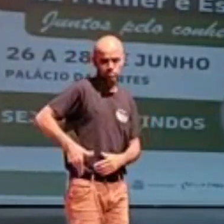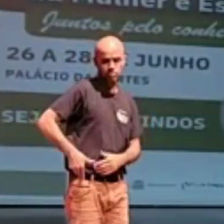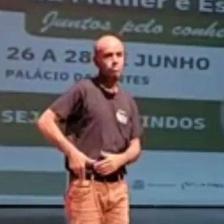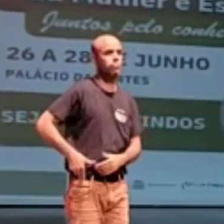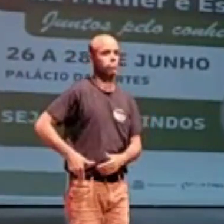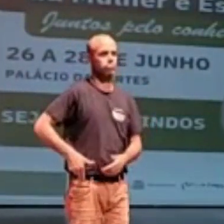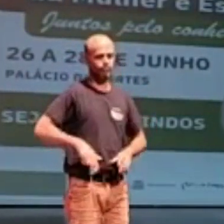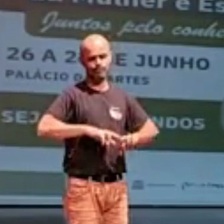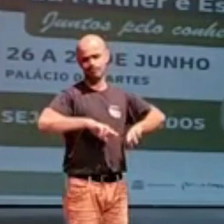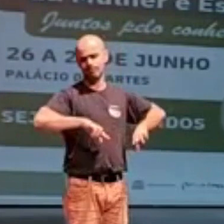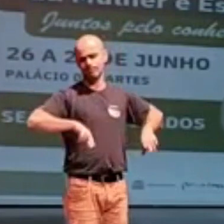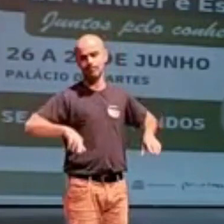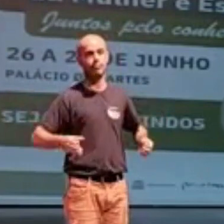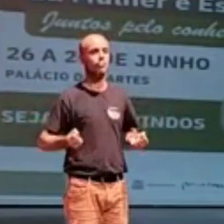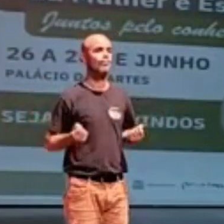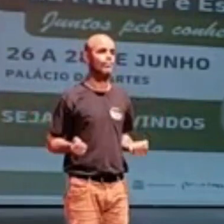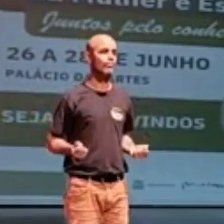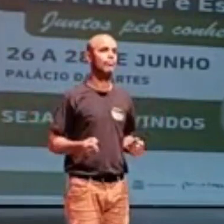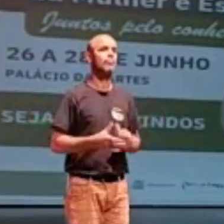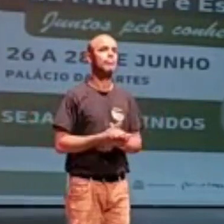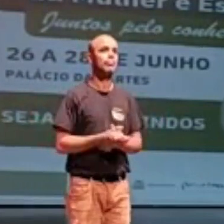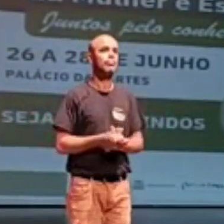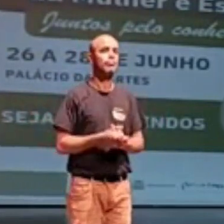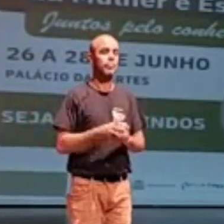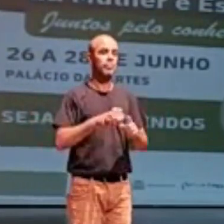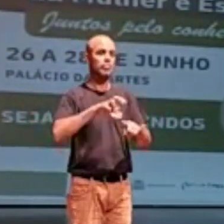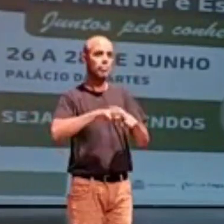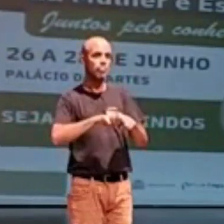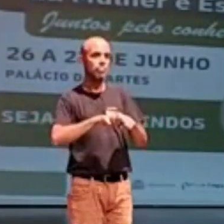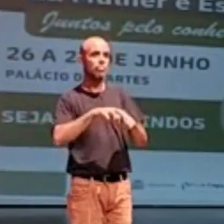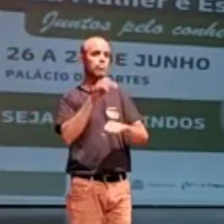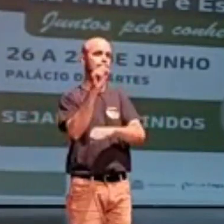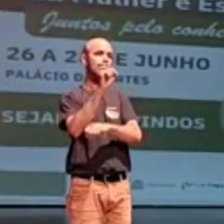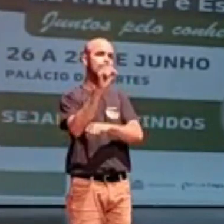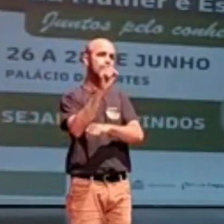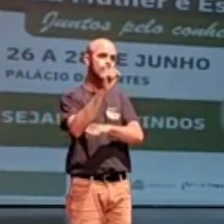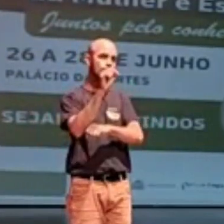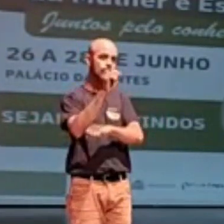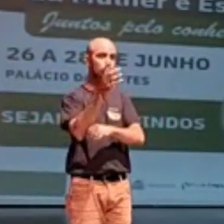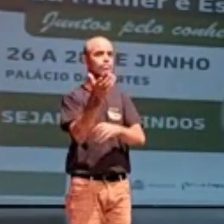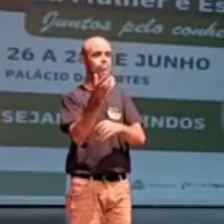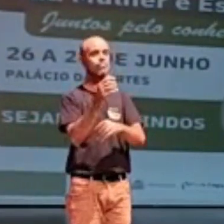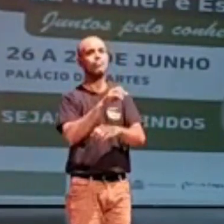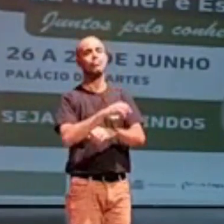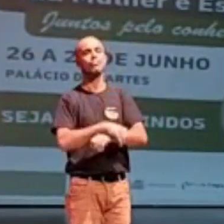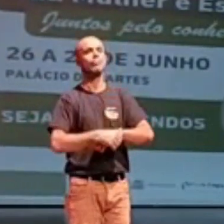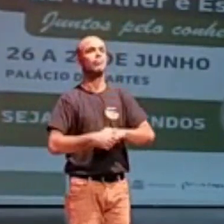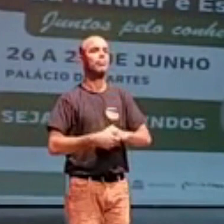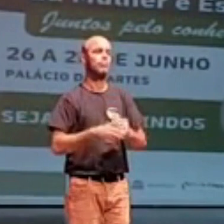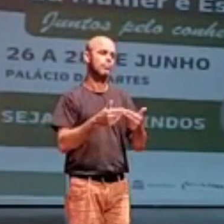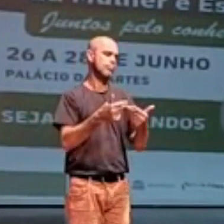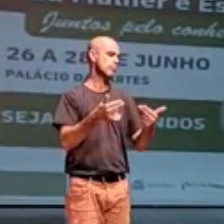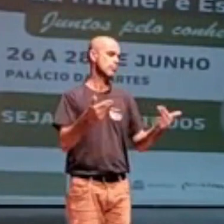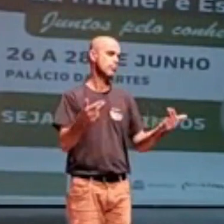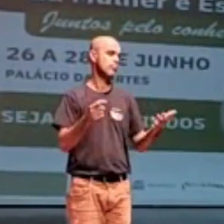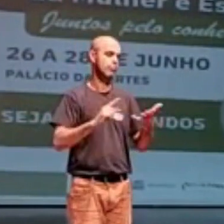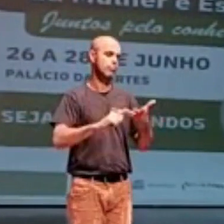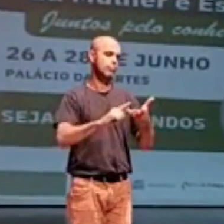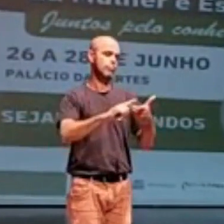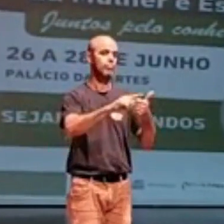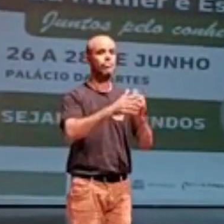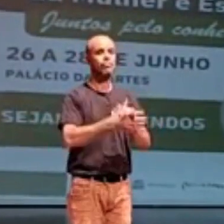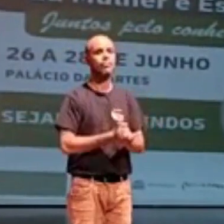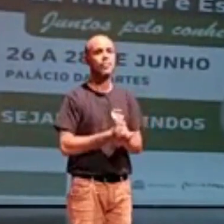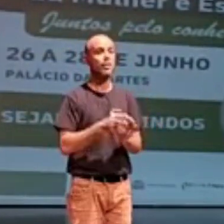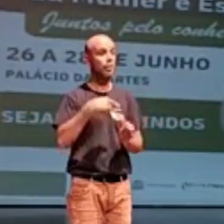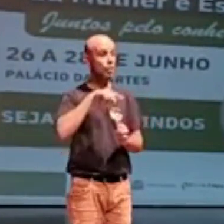do colete, enfim, também da questão de ficar sentado muito tempo nas viaturas. Então, eu acho que